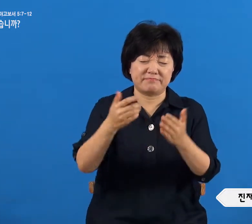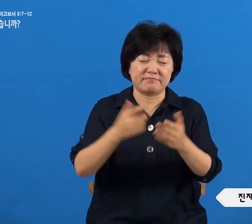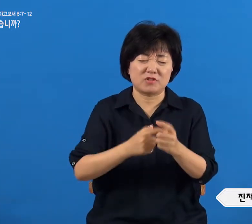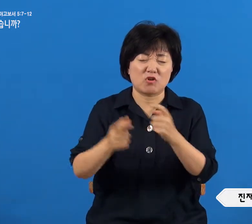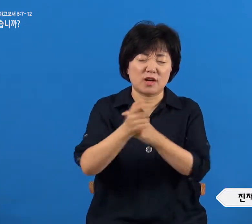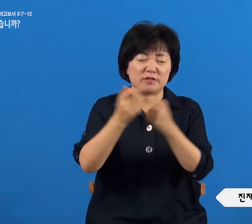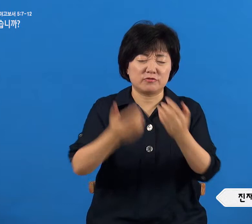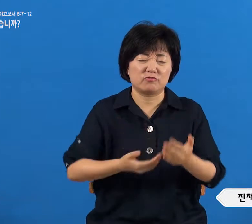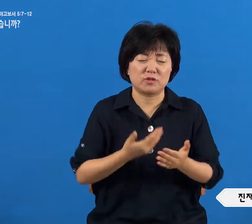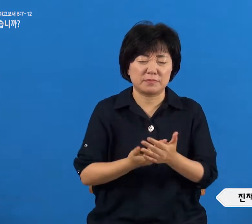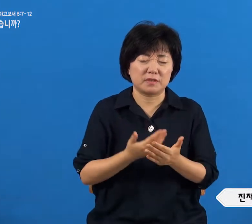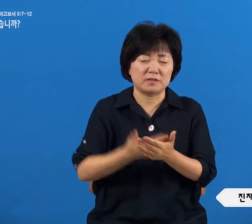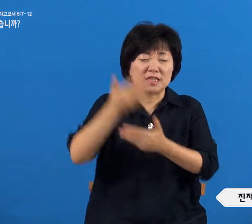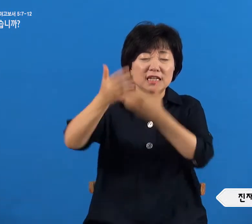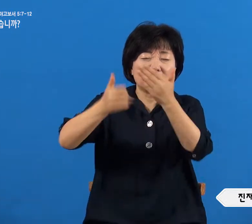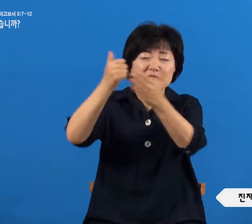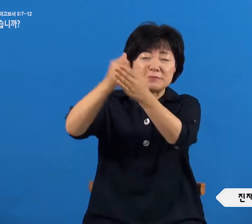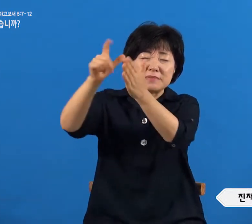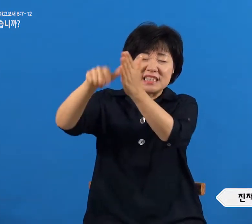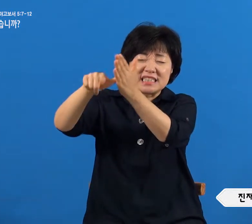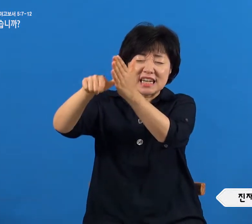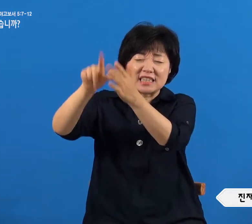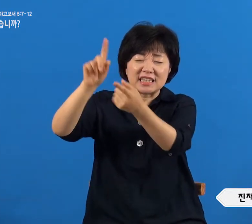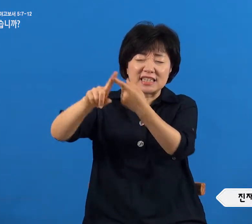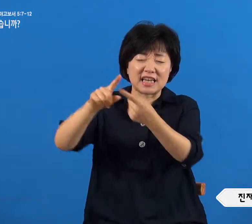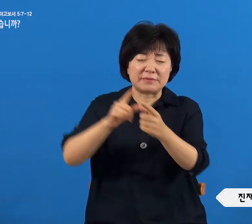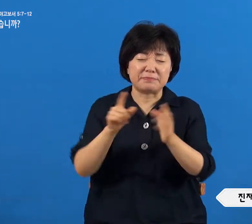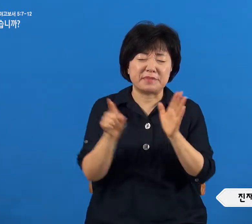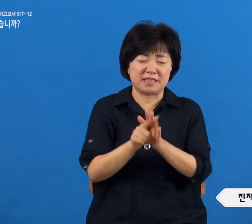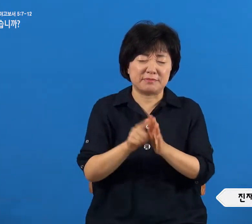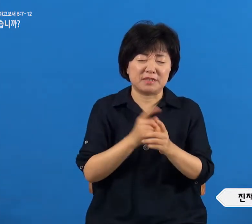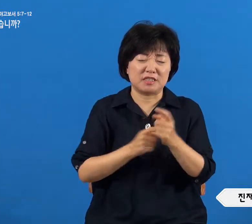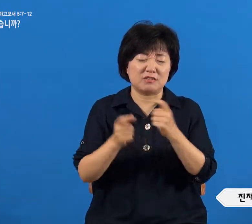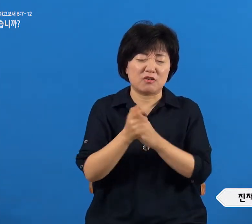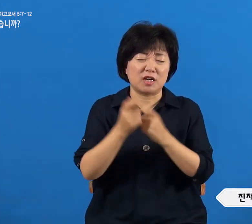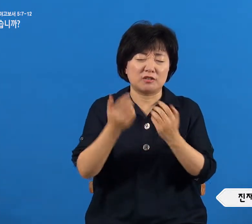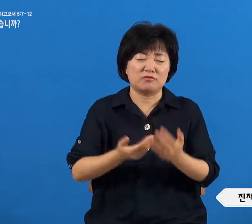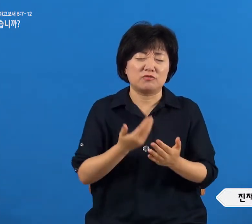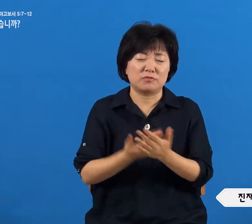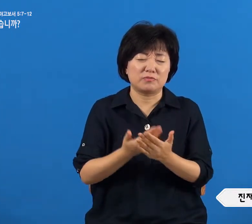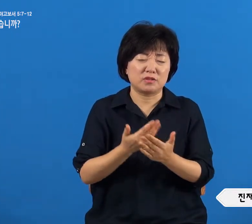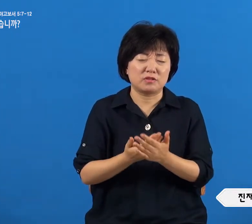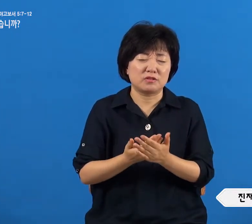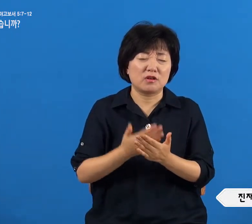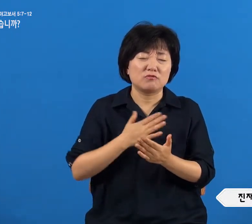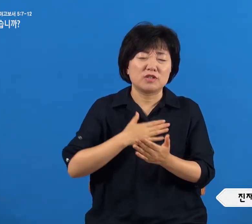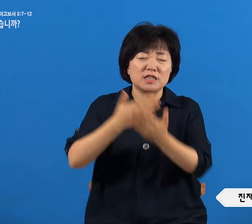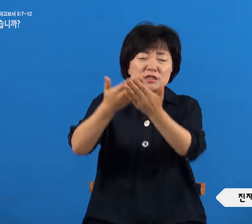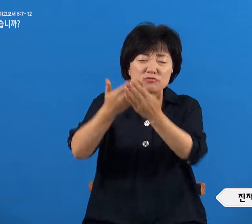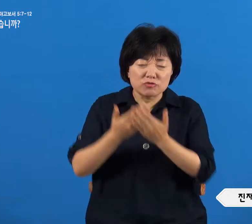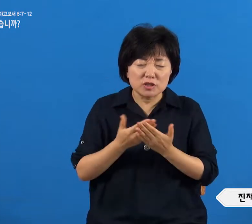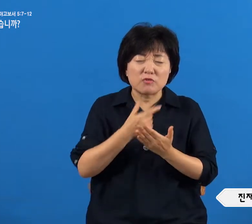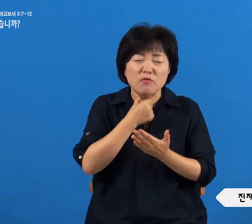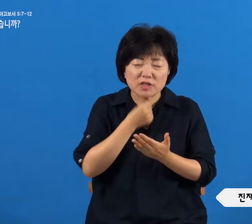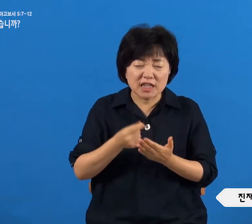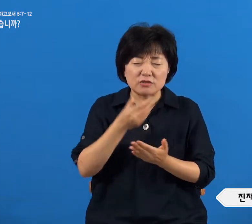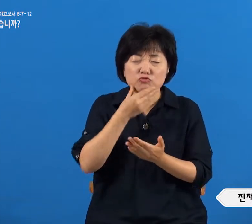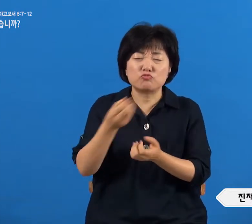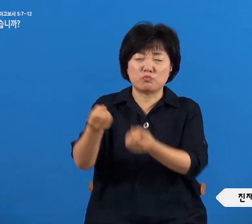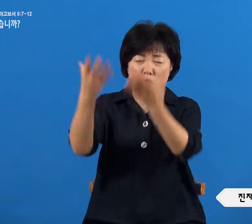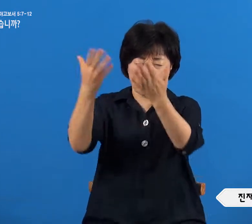주옵소서. 하나님의 시간을 향한 믿음을 더하여 주셔서 우리를 향해 주시고자 하는 하나님의